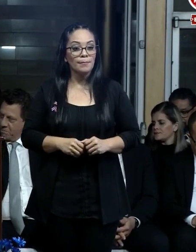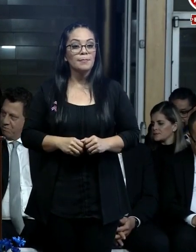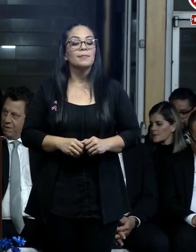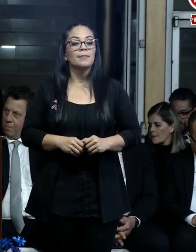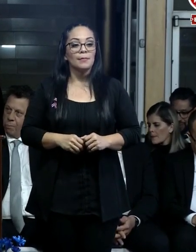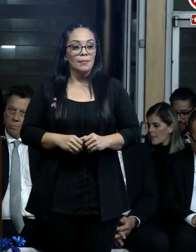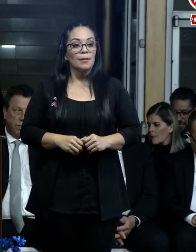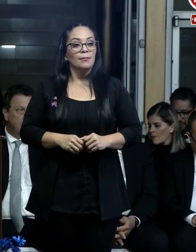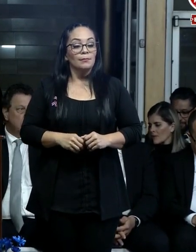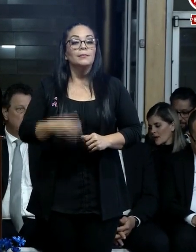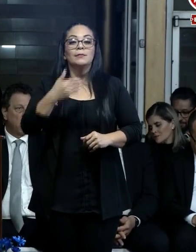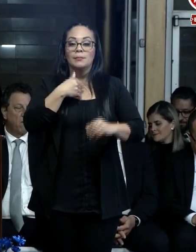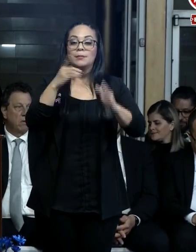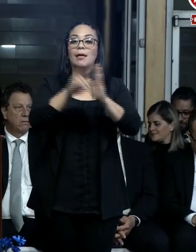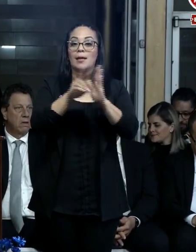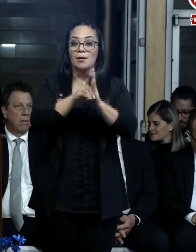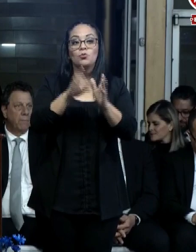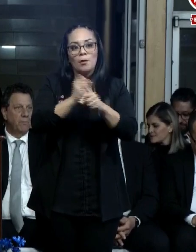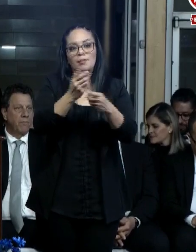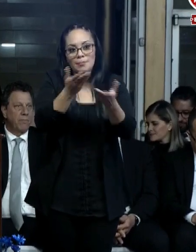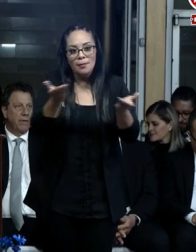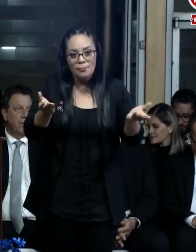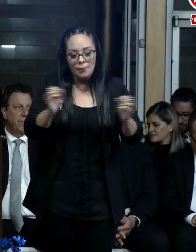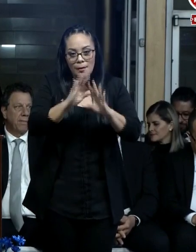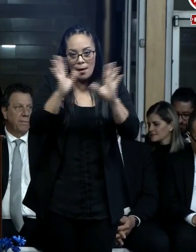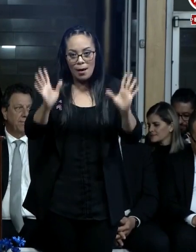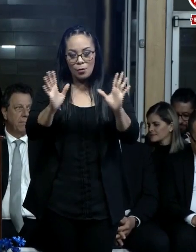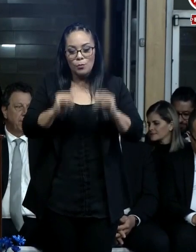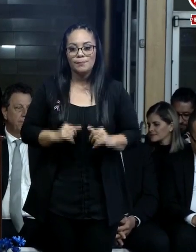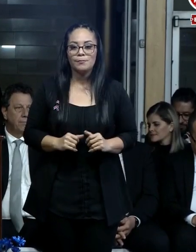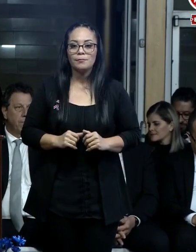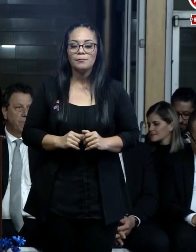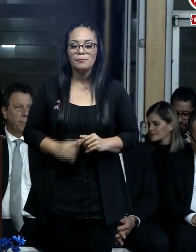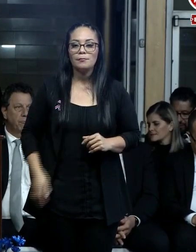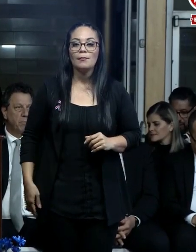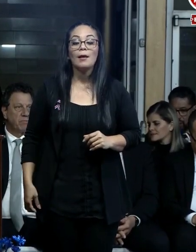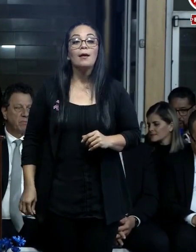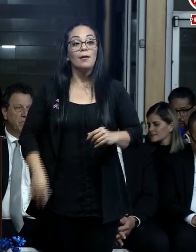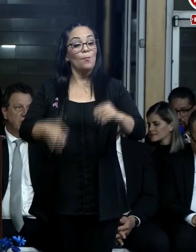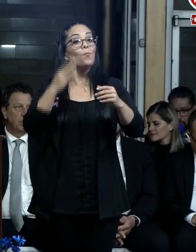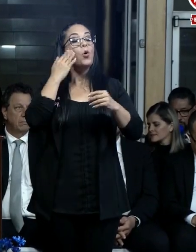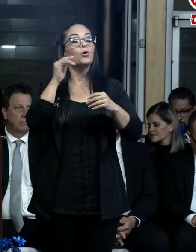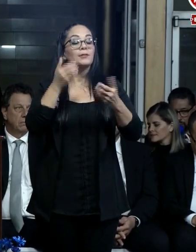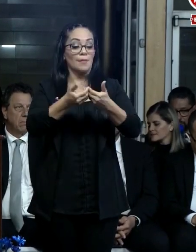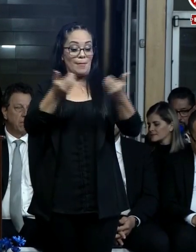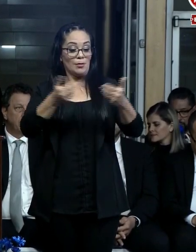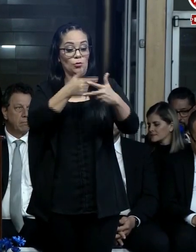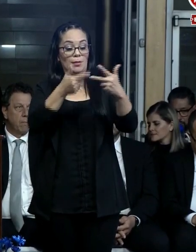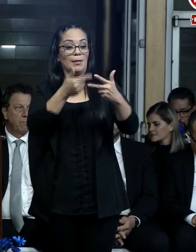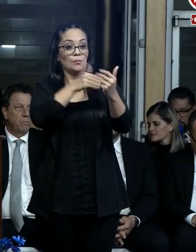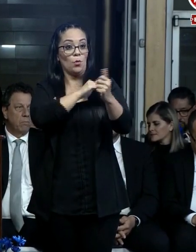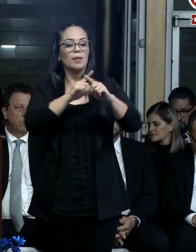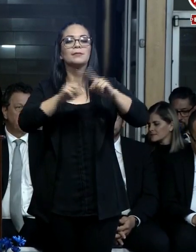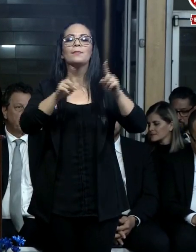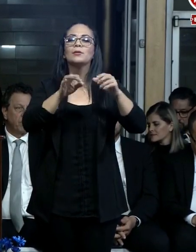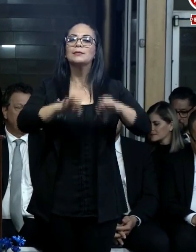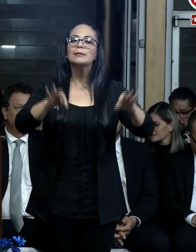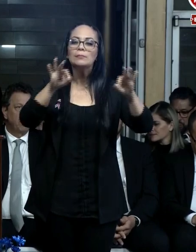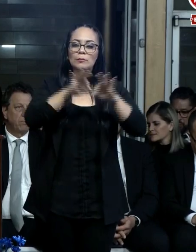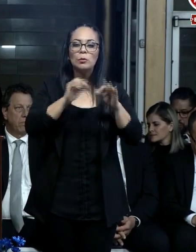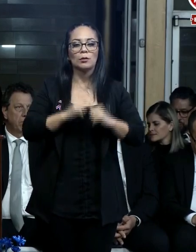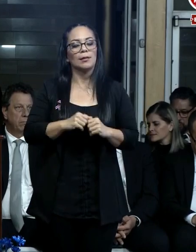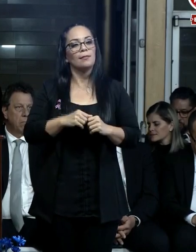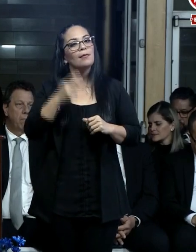cuales tienen el derecho de emitir, de acuerdo a la separación de poderes, el impacto